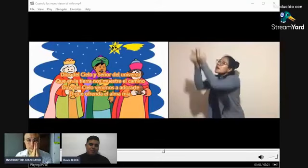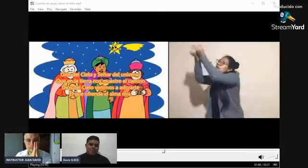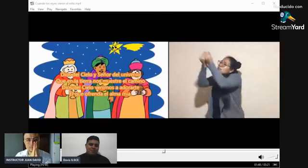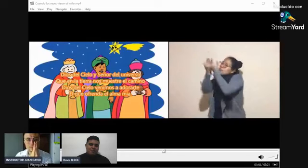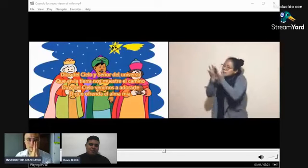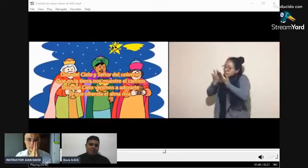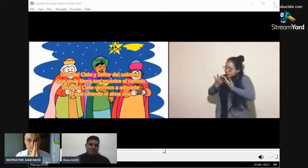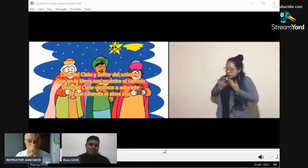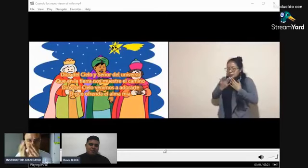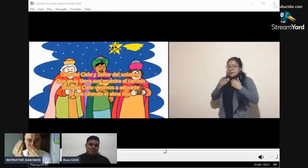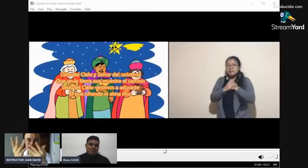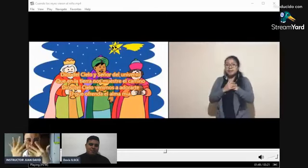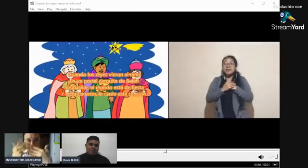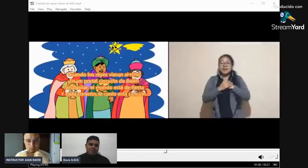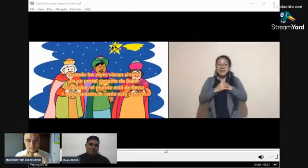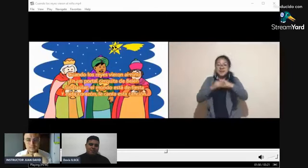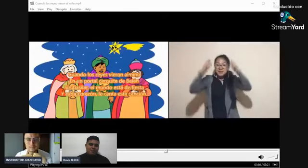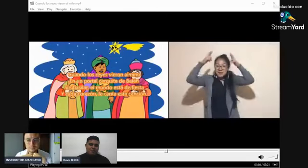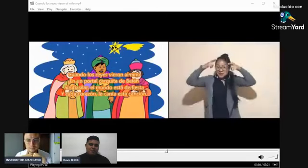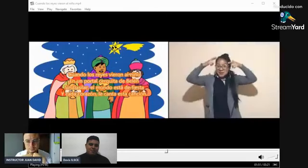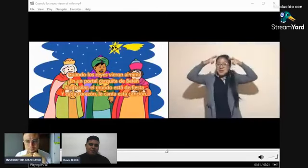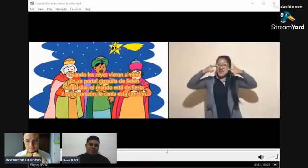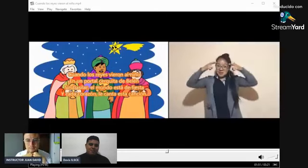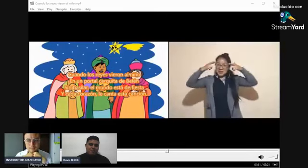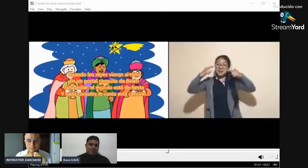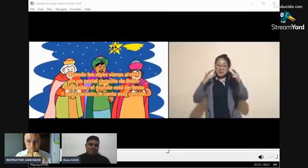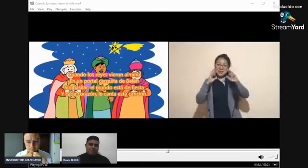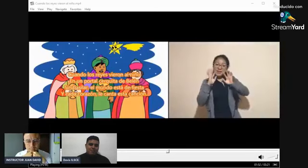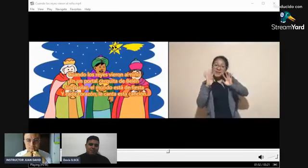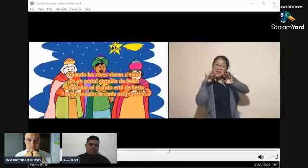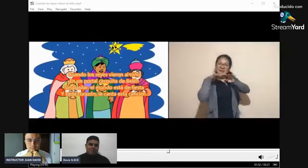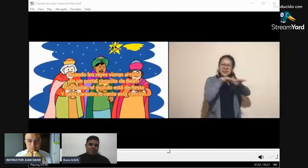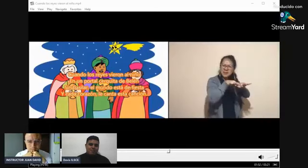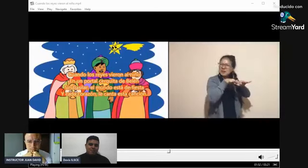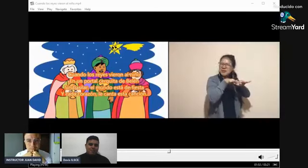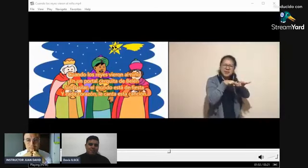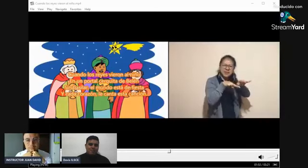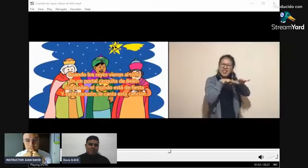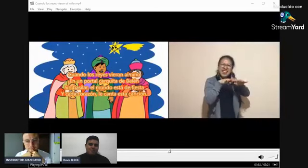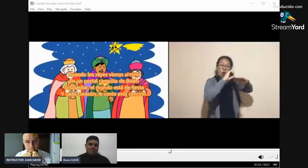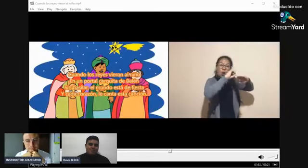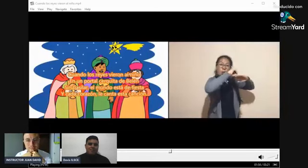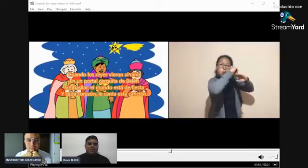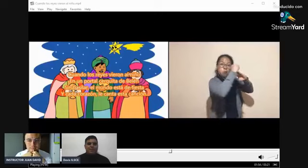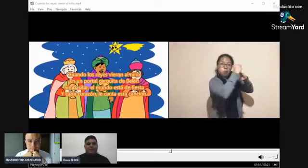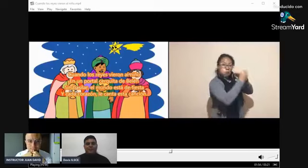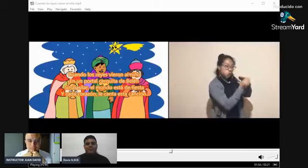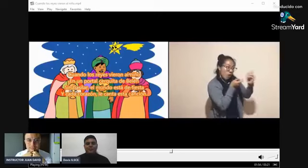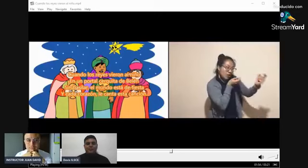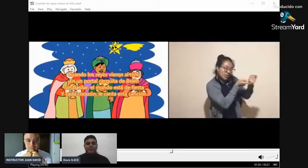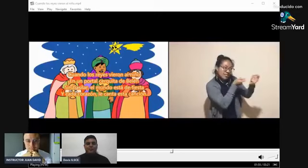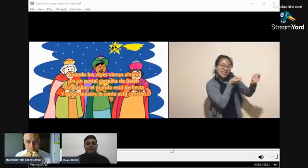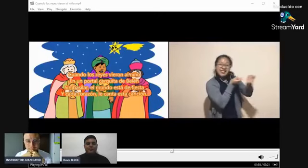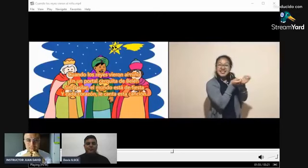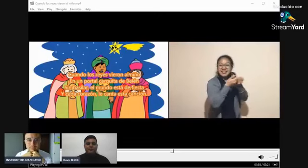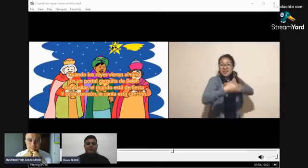alma mía. Cuando lo dejes, vieron al niño en un portal cerquita